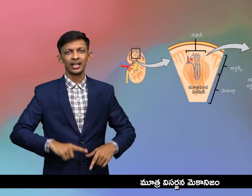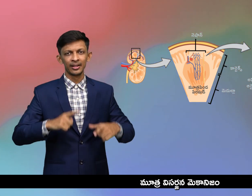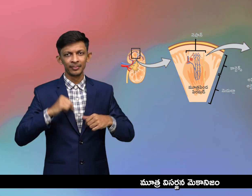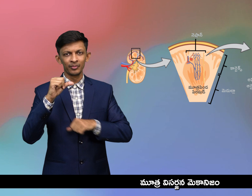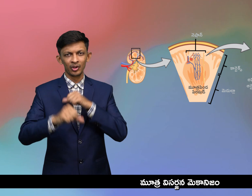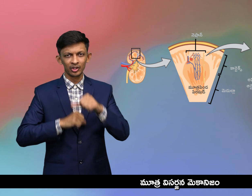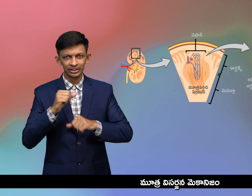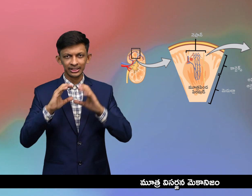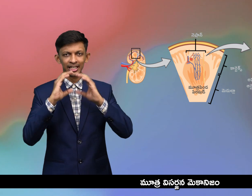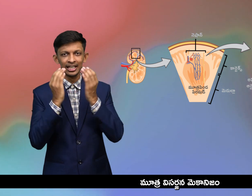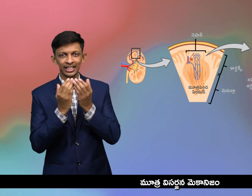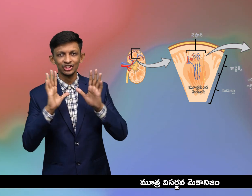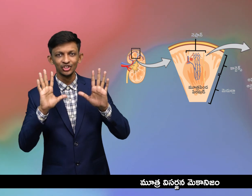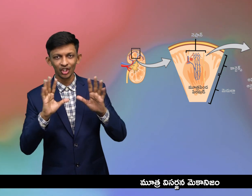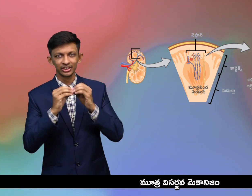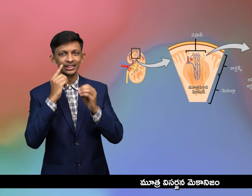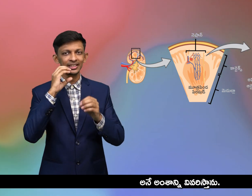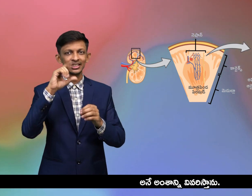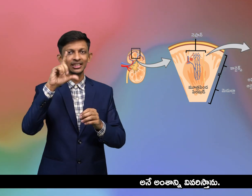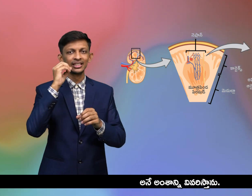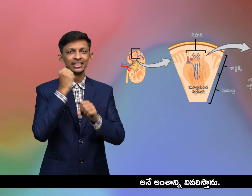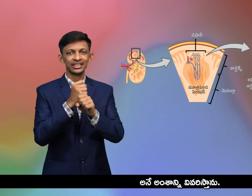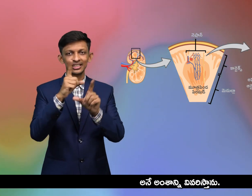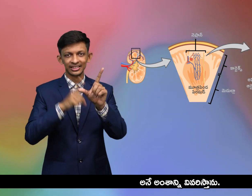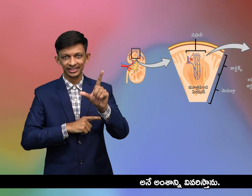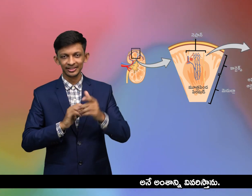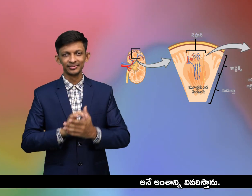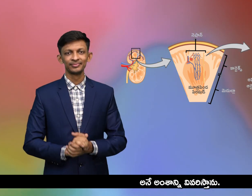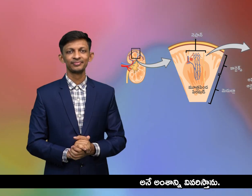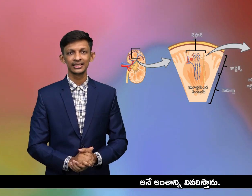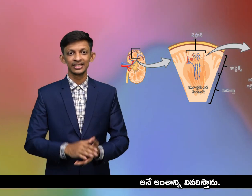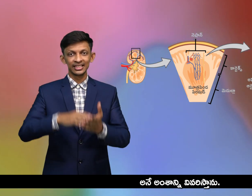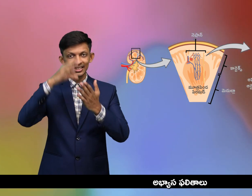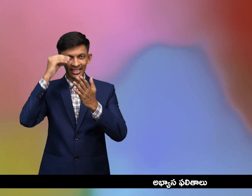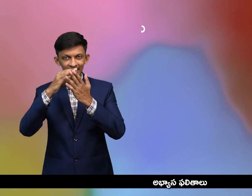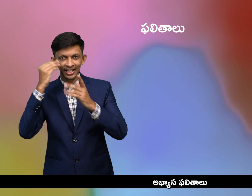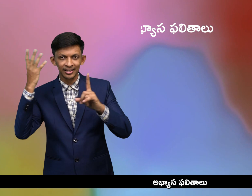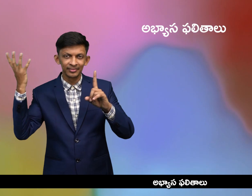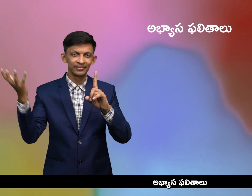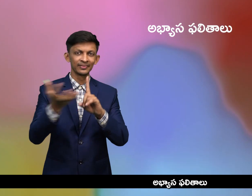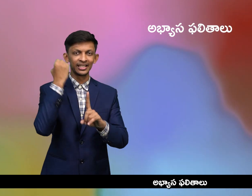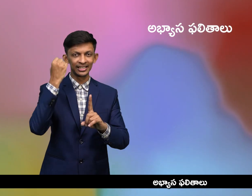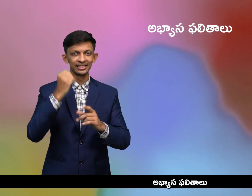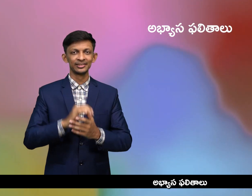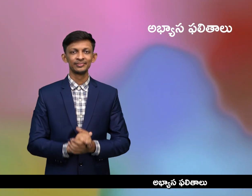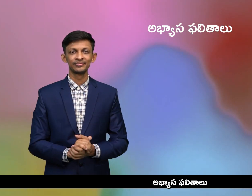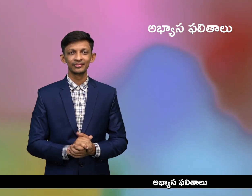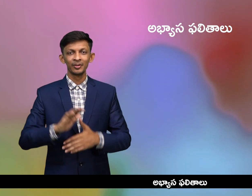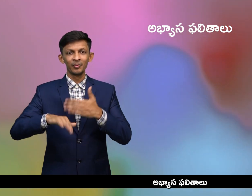మూత్ర విసర్జన మెకానిజం అనే అంశాన్ని వివరిస్తాను. అభ్యాస ఫలితాలు.